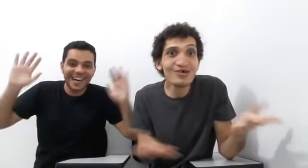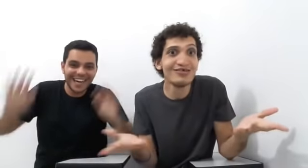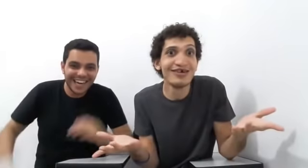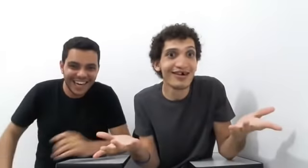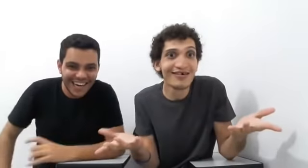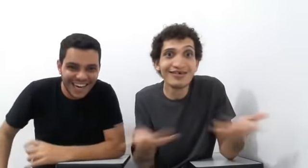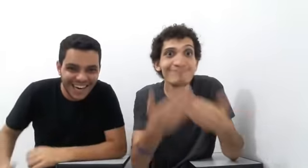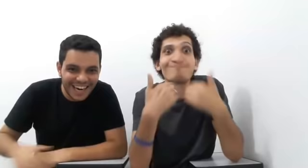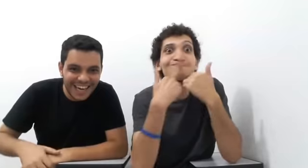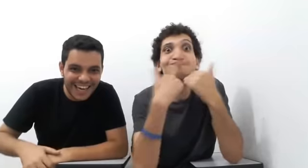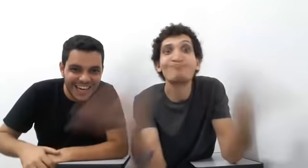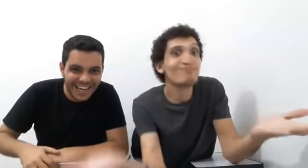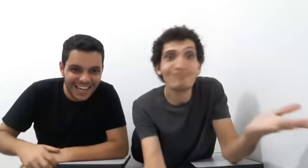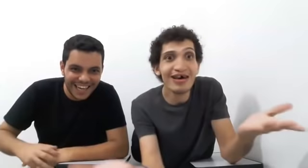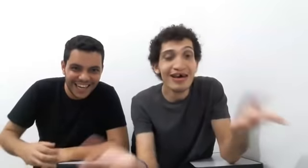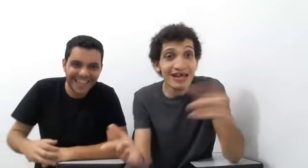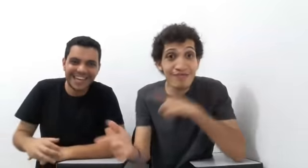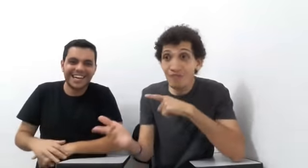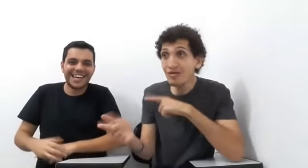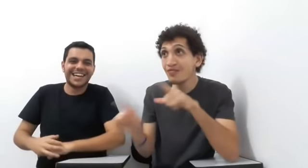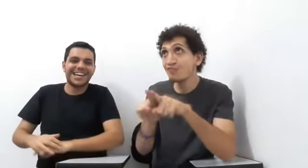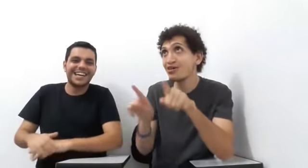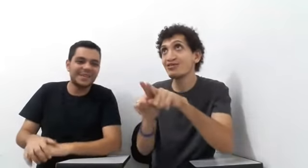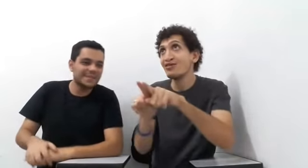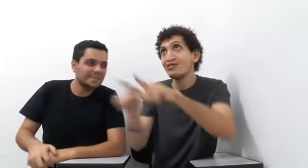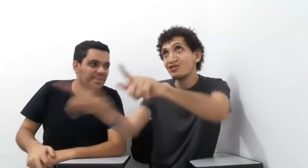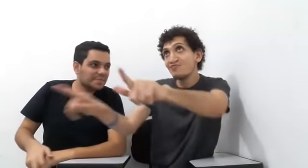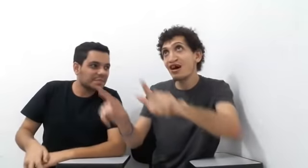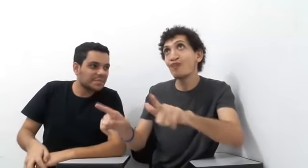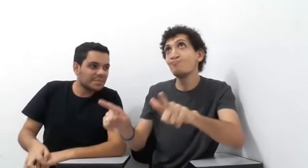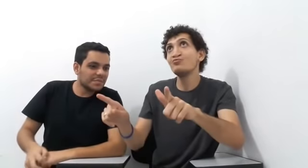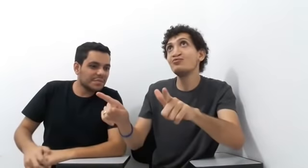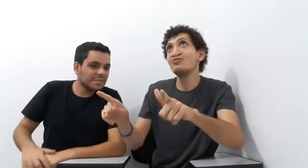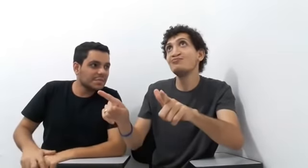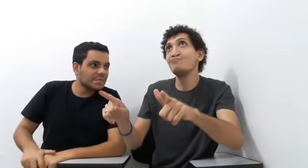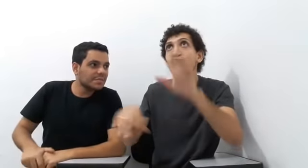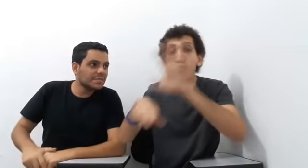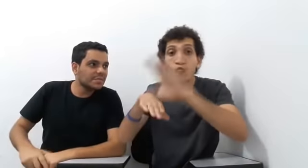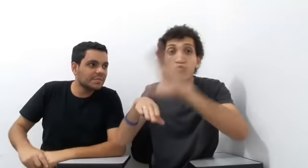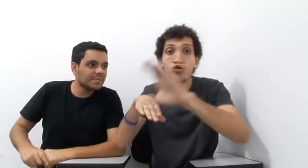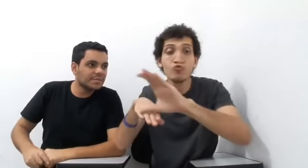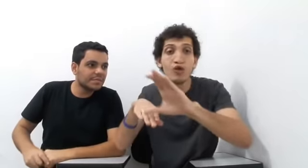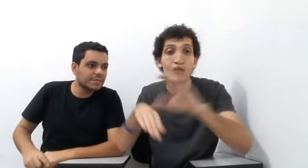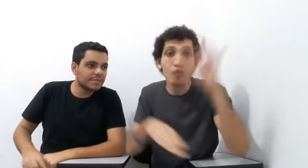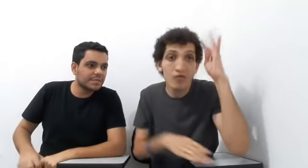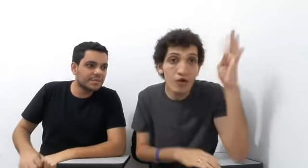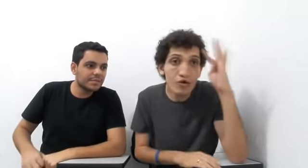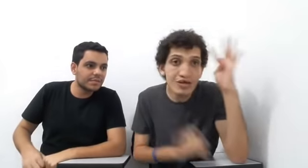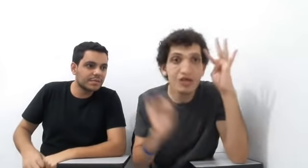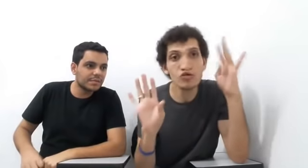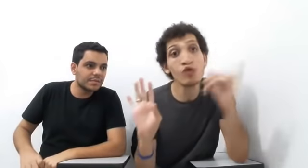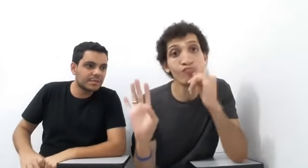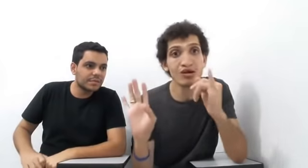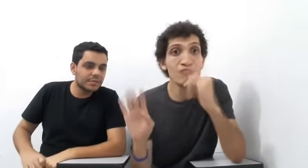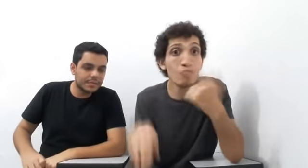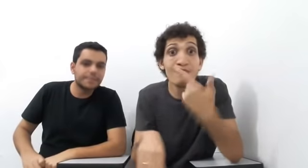usa. Né? E tem mais também que o curso, com teoria só, por exemplo, ele